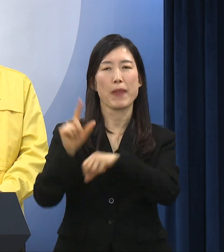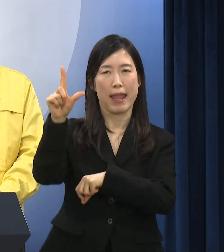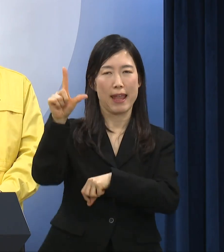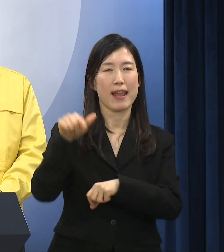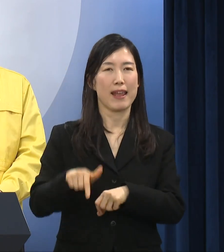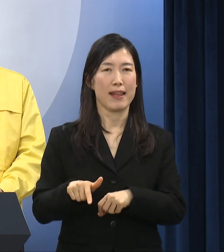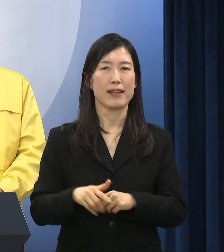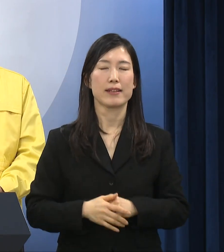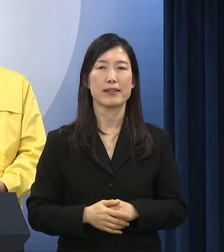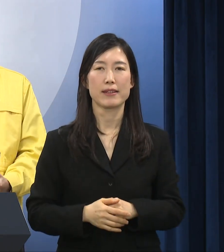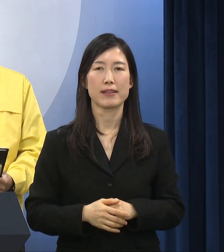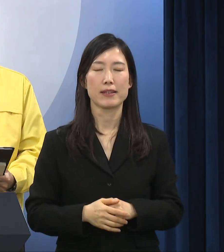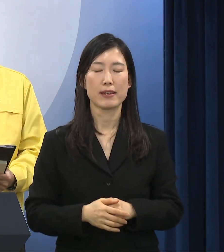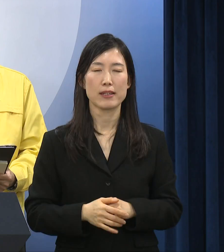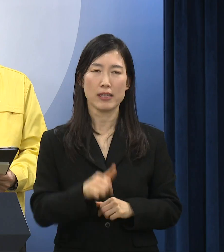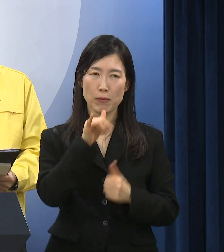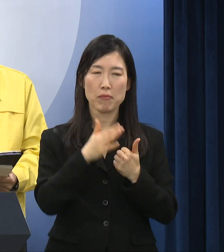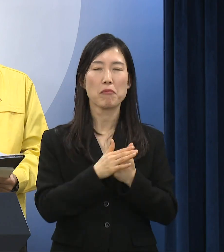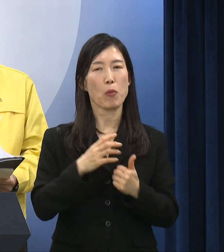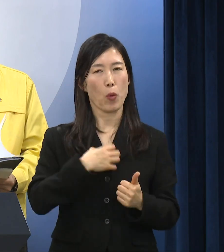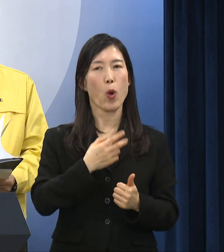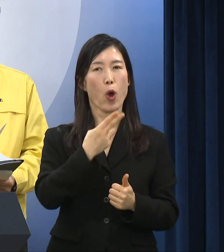그래서 또 하나는